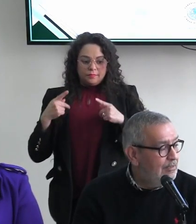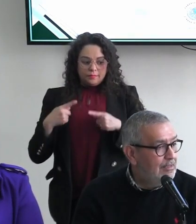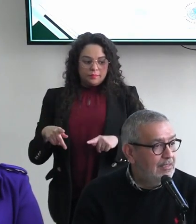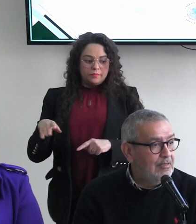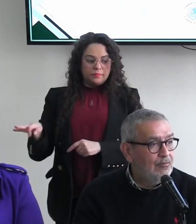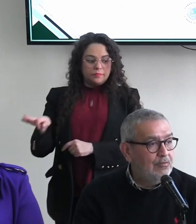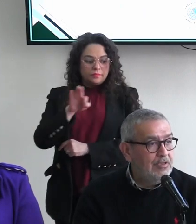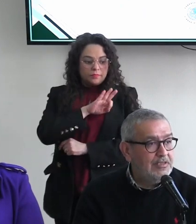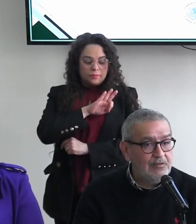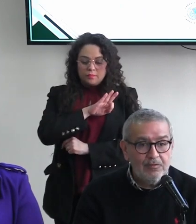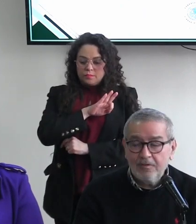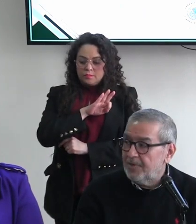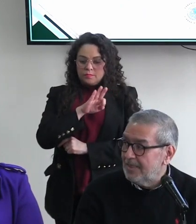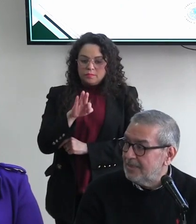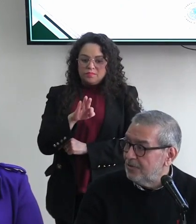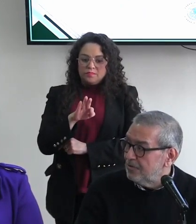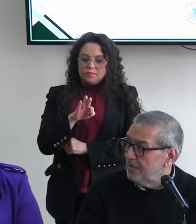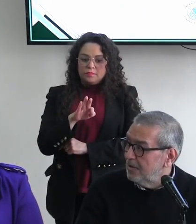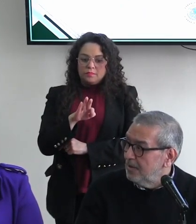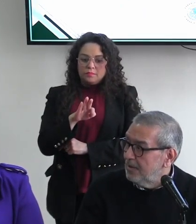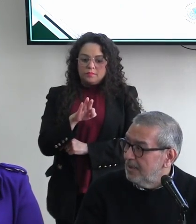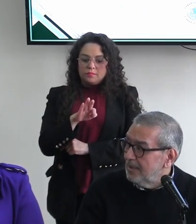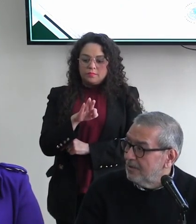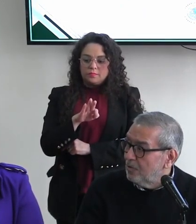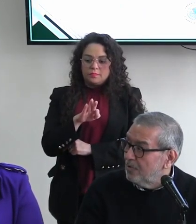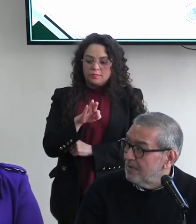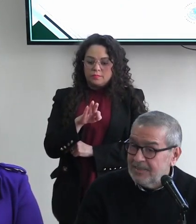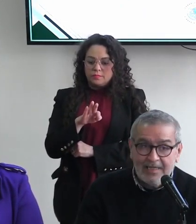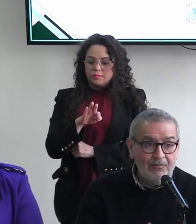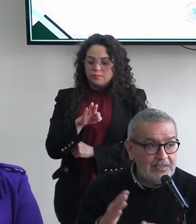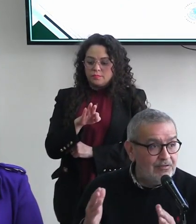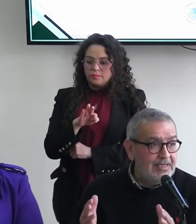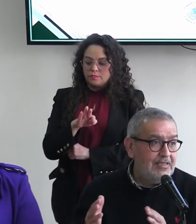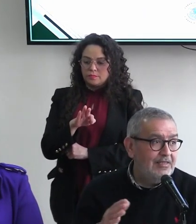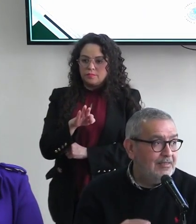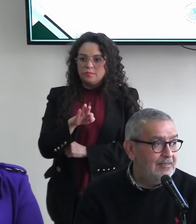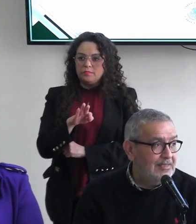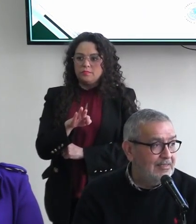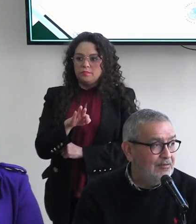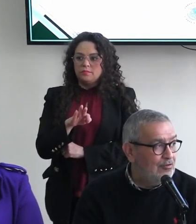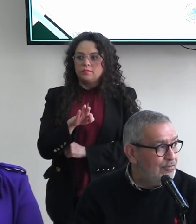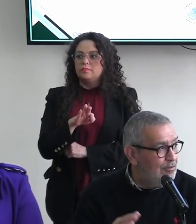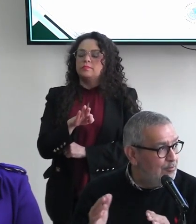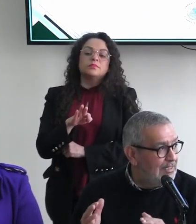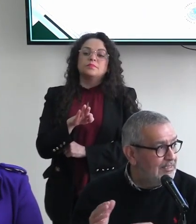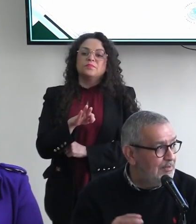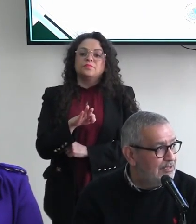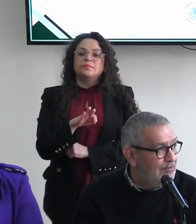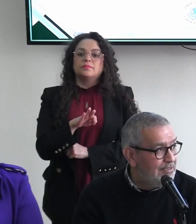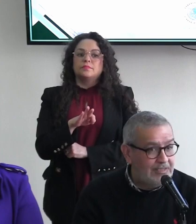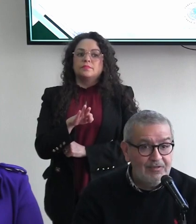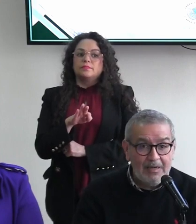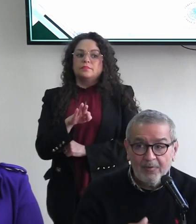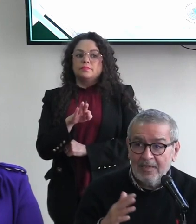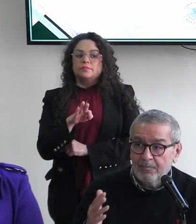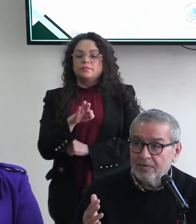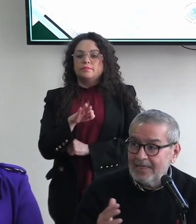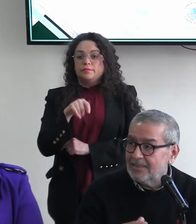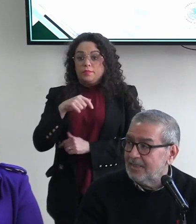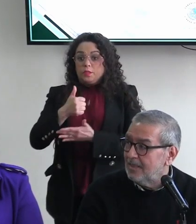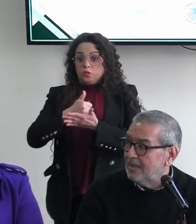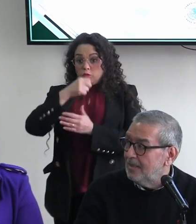tener un instituto de planeación como debe ser en una ciudad, no solo por las dimensiones, sino ya